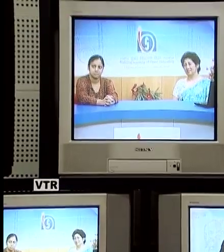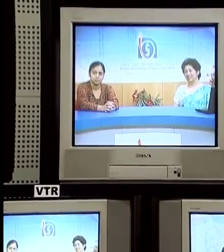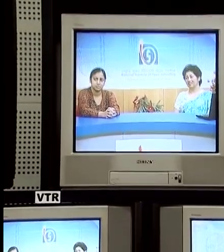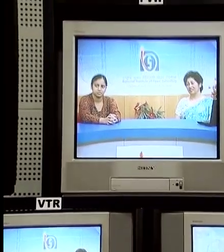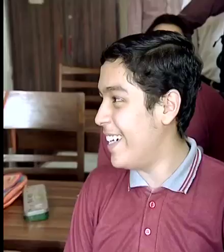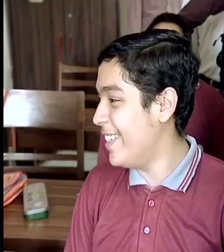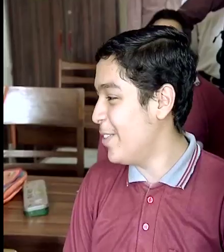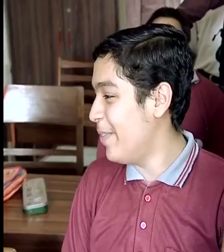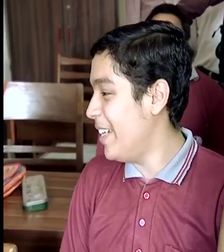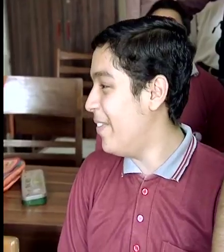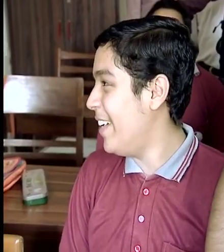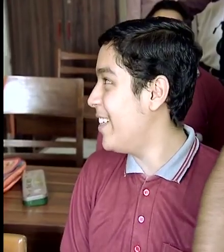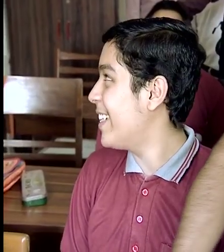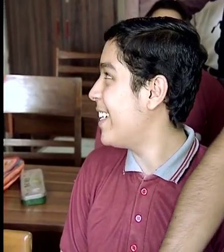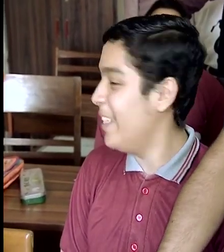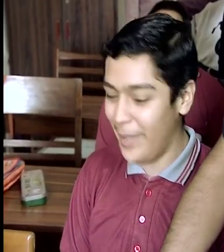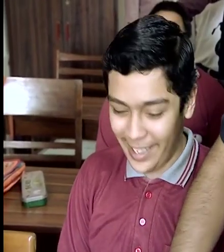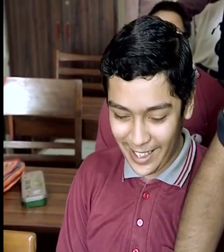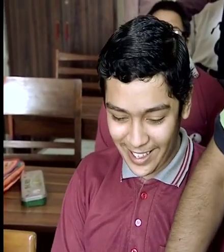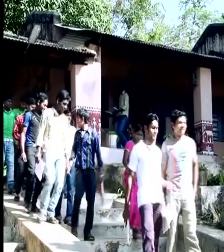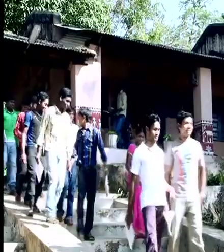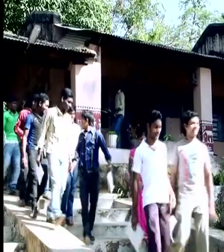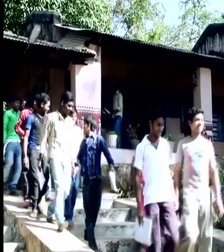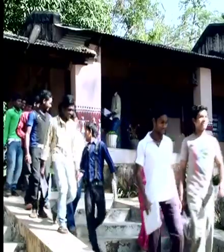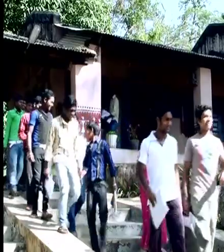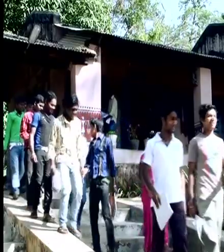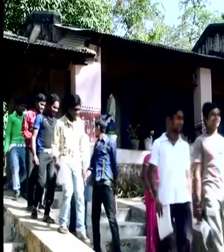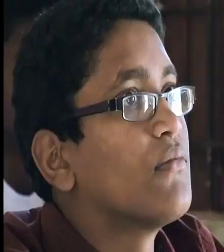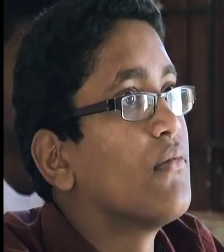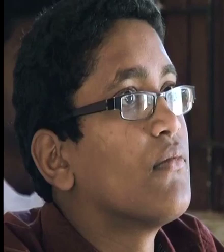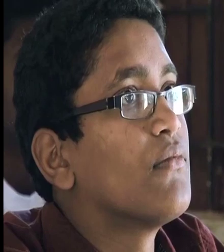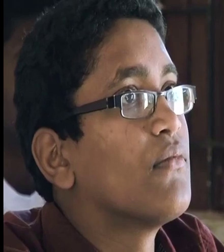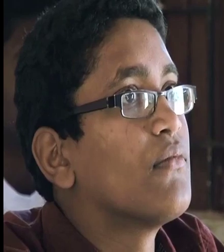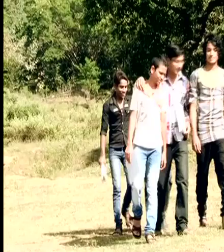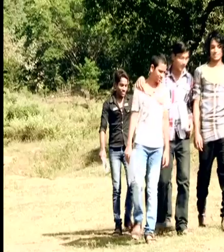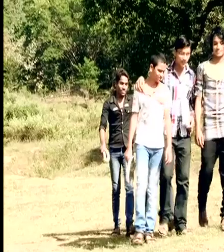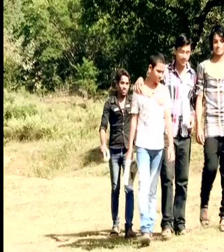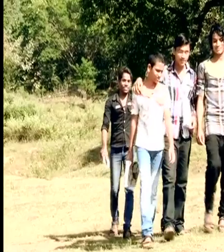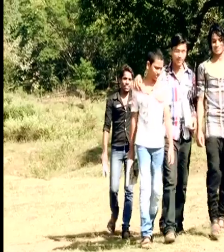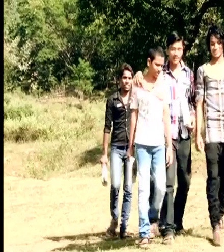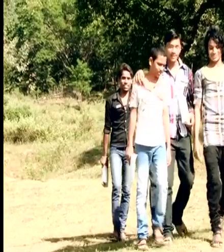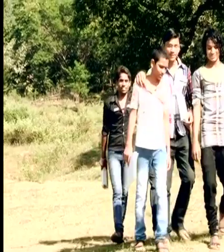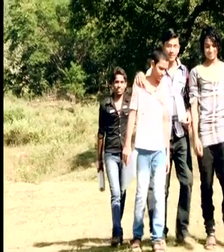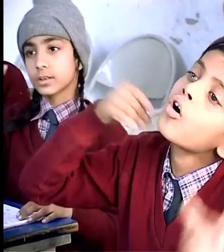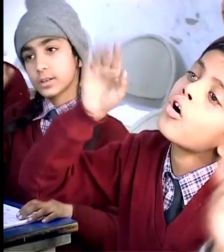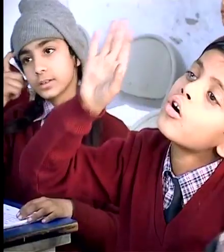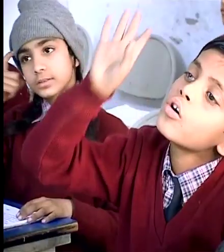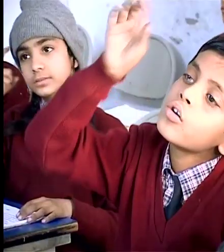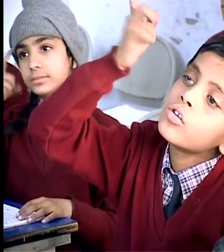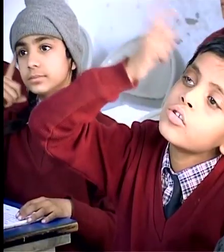है। शिक्षा का उद्देश्य महज रोजगार जुटाना ही नहीं है, बल्कि स्वयं को सशक्त बनाना